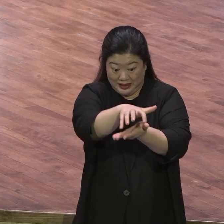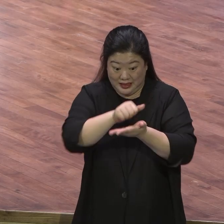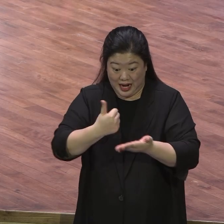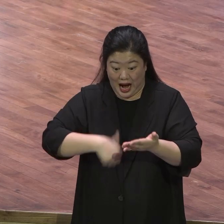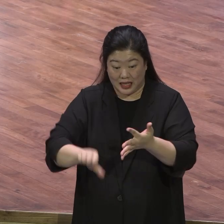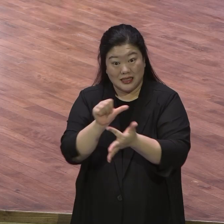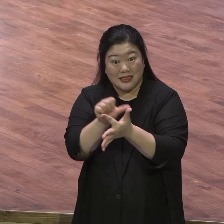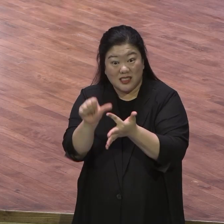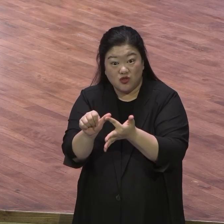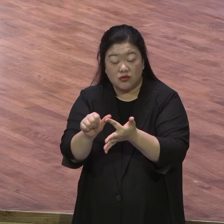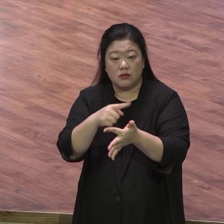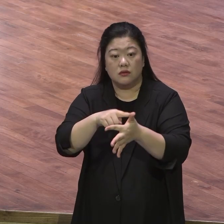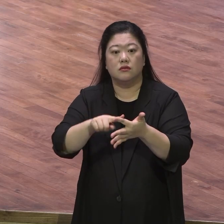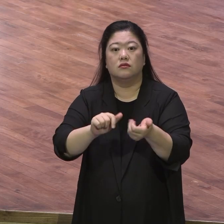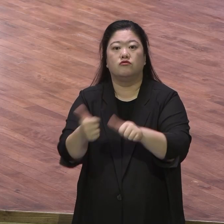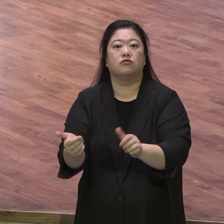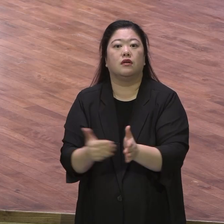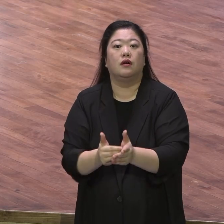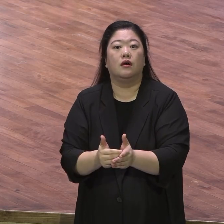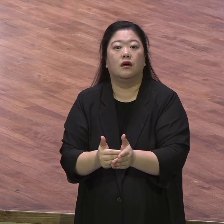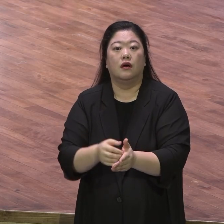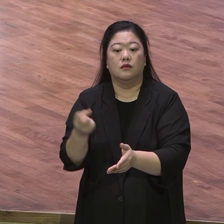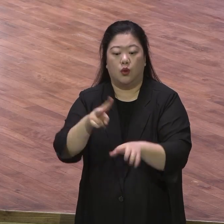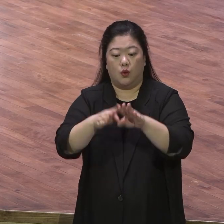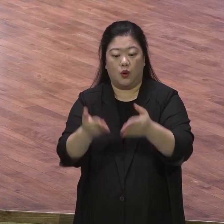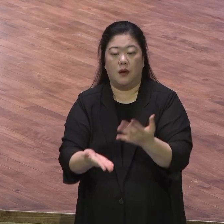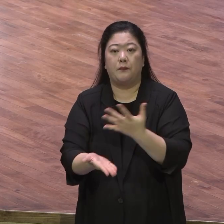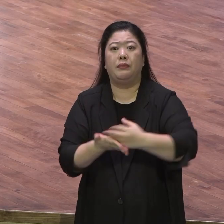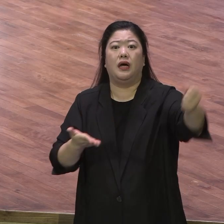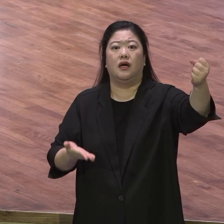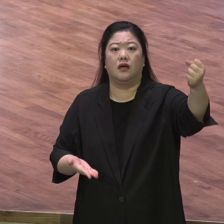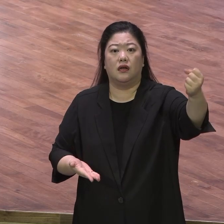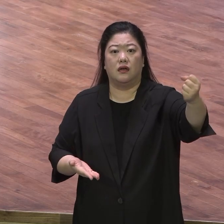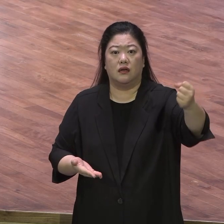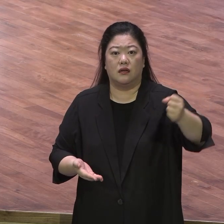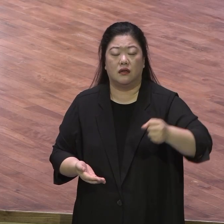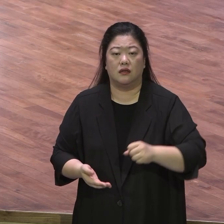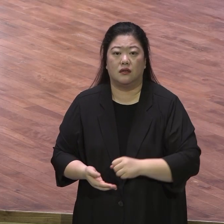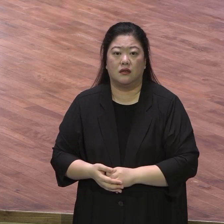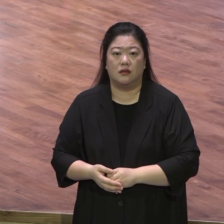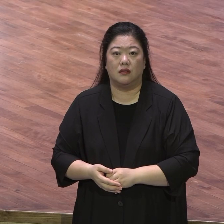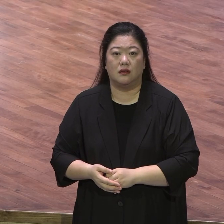우리가 잘 봐야 될 것이 뭐냐. 중요한 것은 은약괴가 아니다는 거예요.